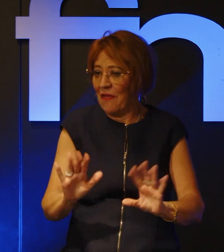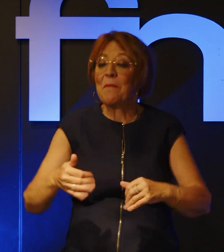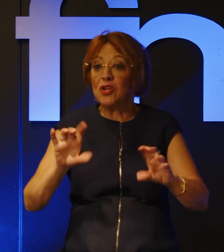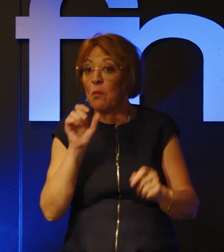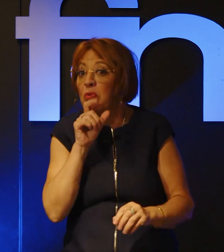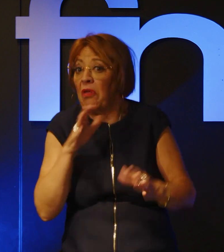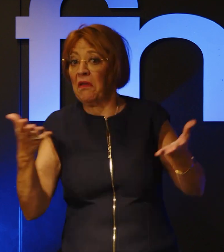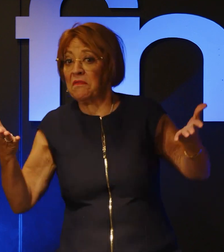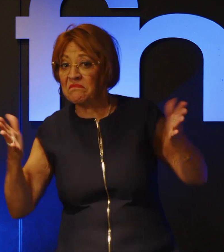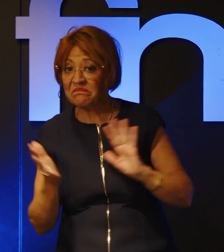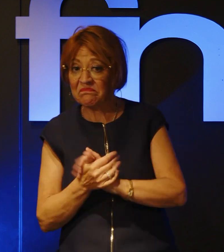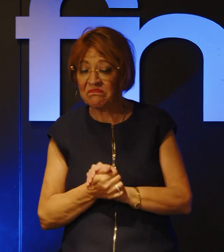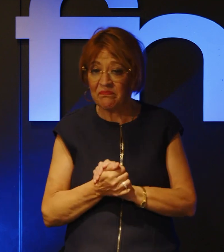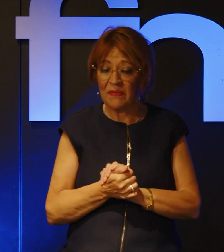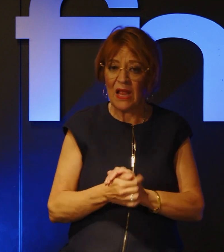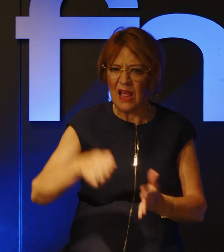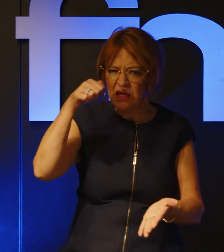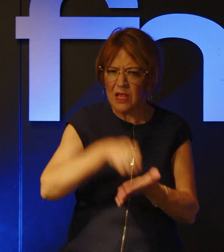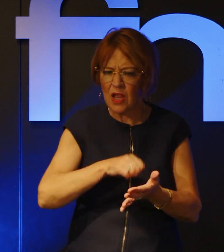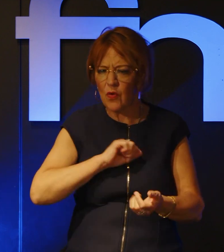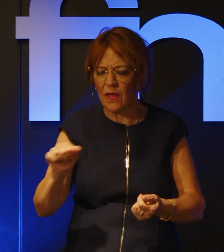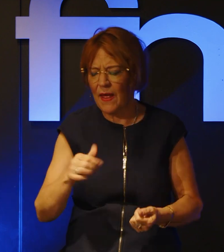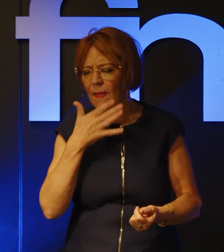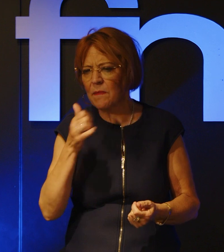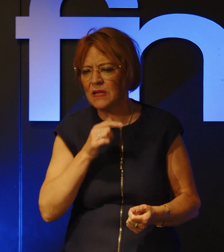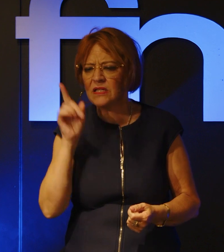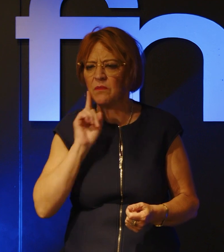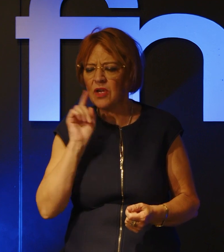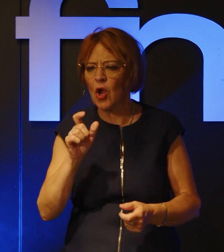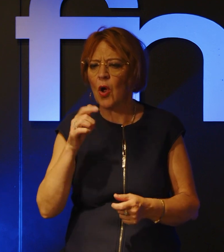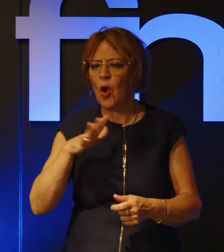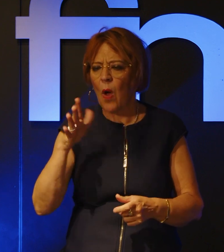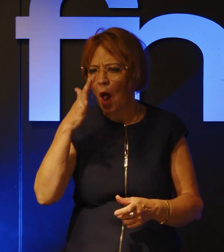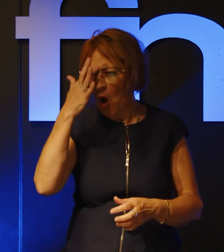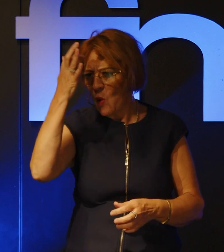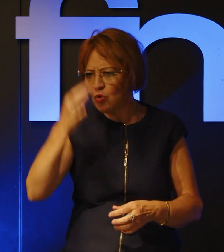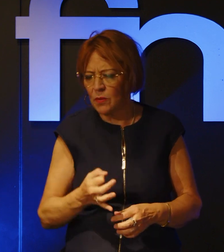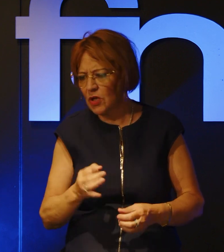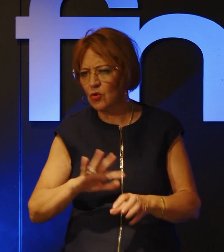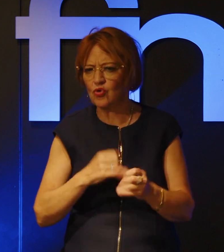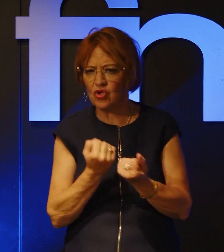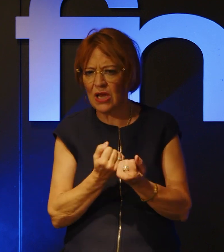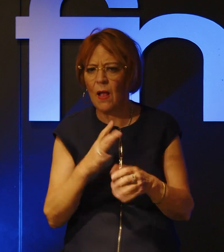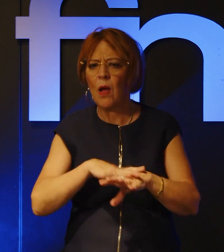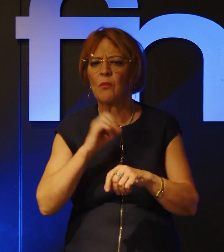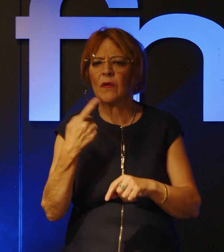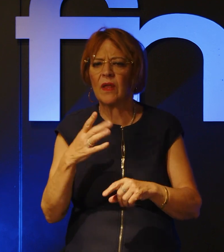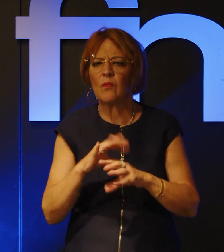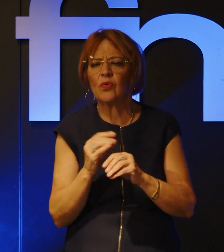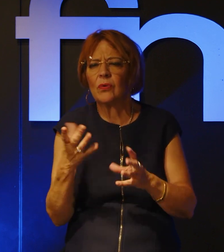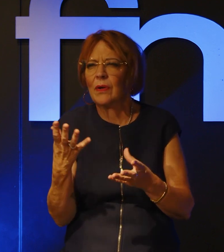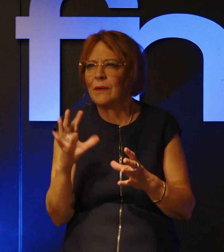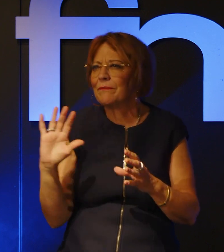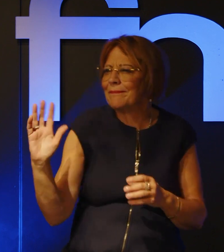poderia ser a ditadura da Beleza feminina e do seu comportamento social é fruto de um conjunto de fatores